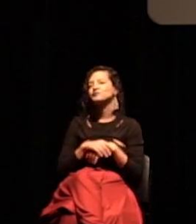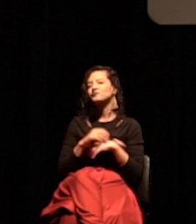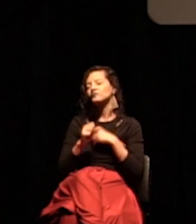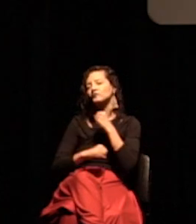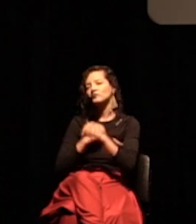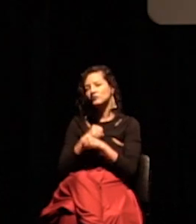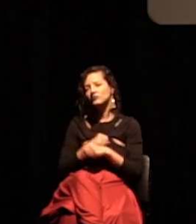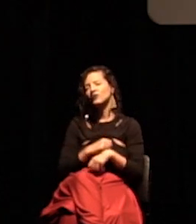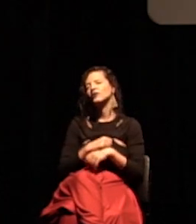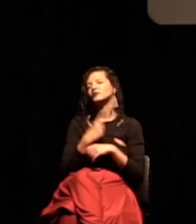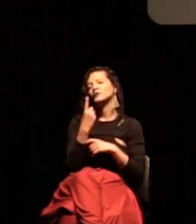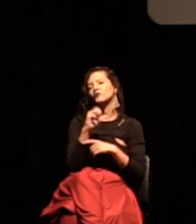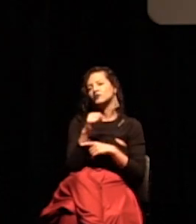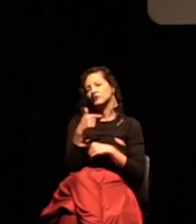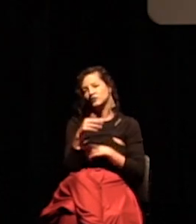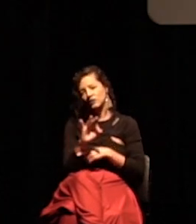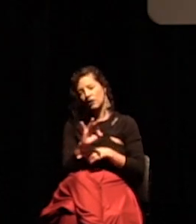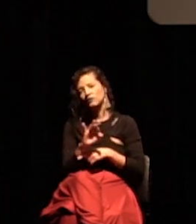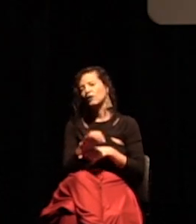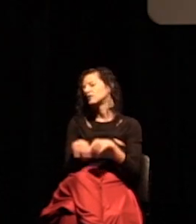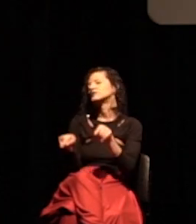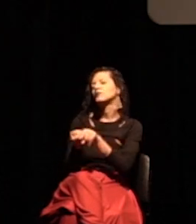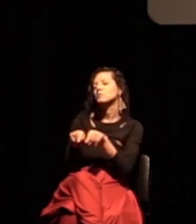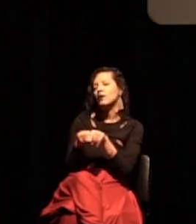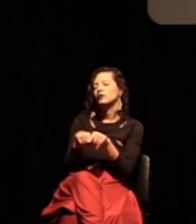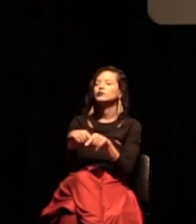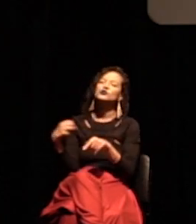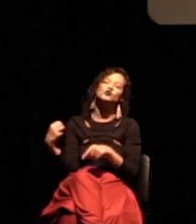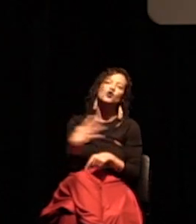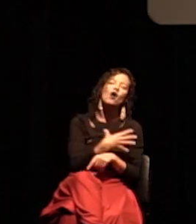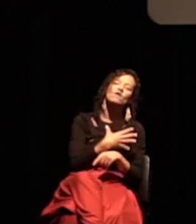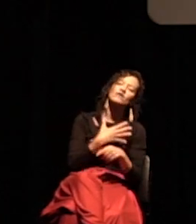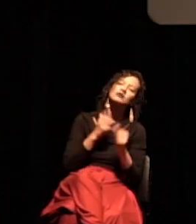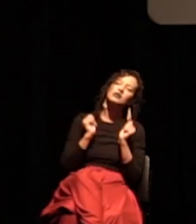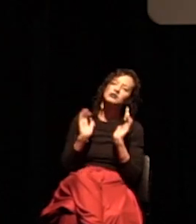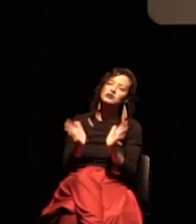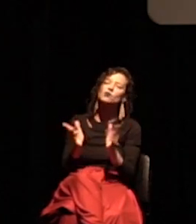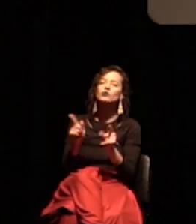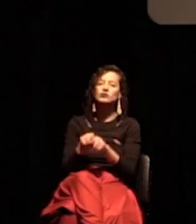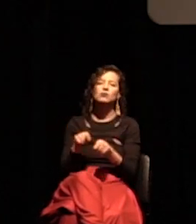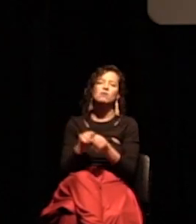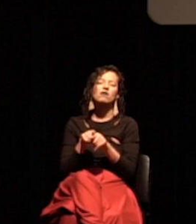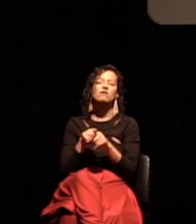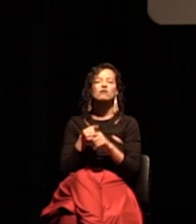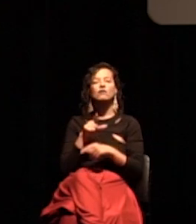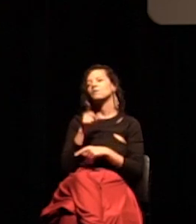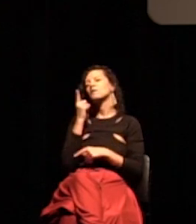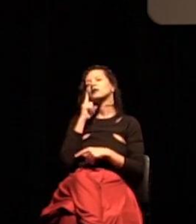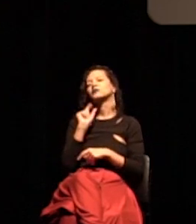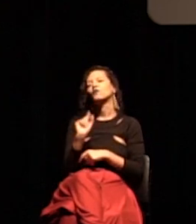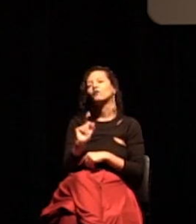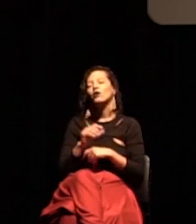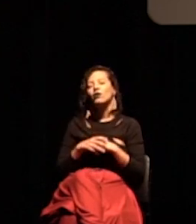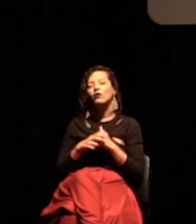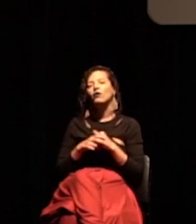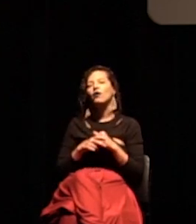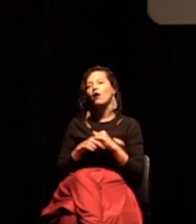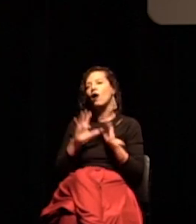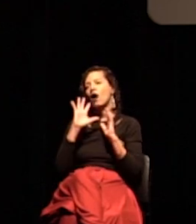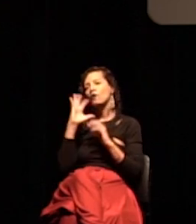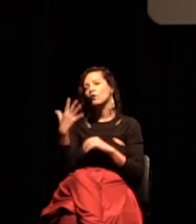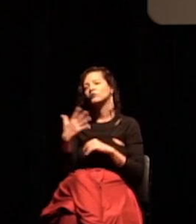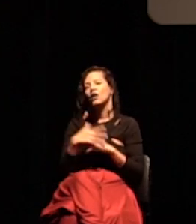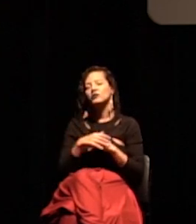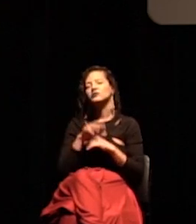também, nessas novas ações ou fragmentos, o Miada sabe disso, que só acontece bem quando ela está